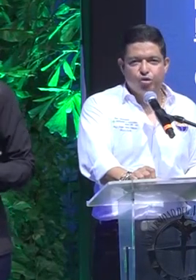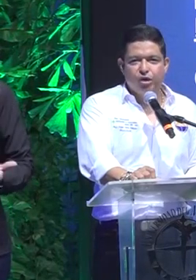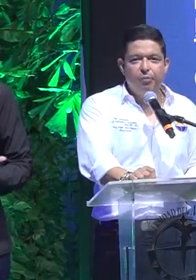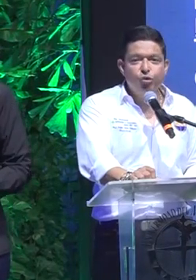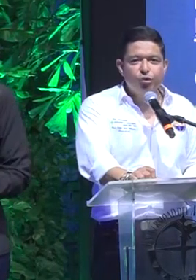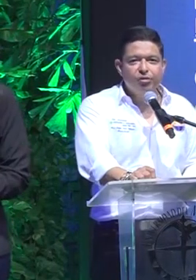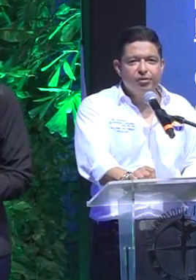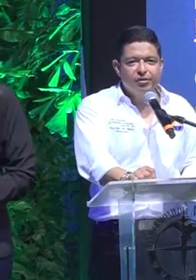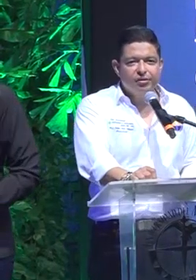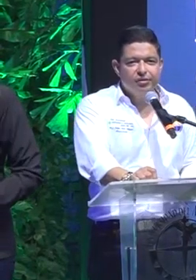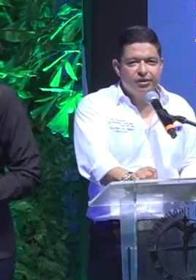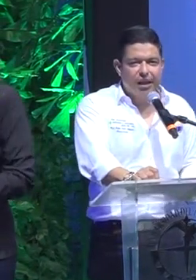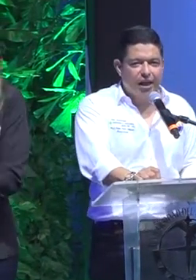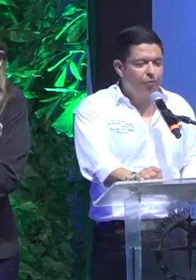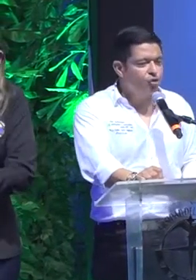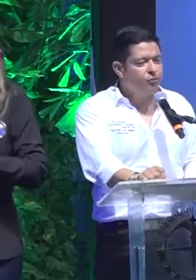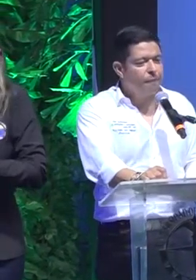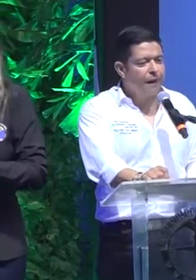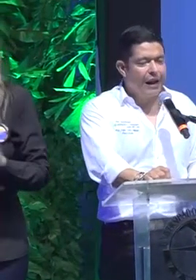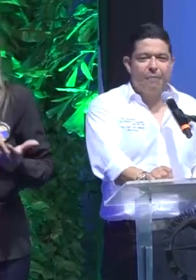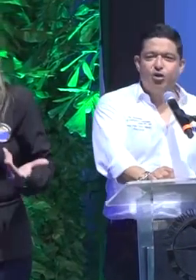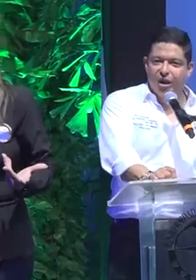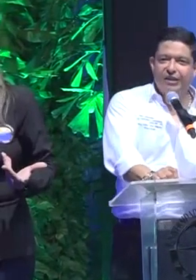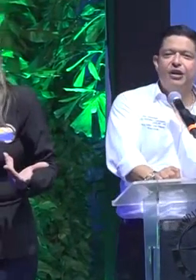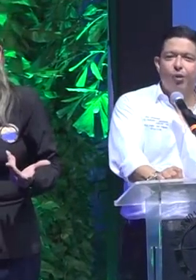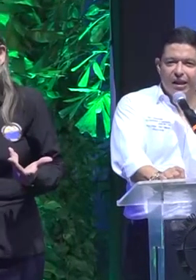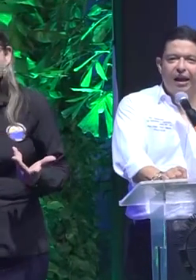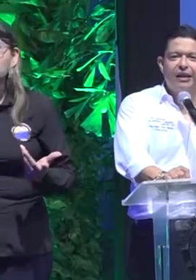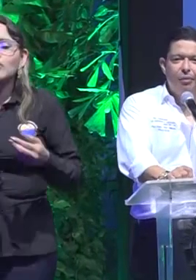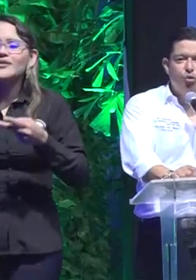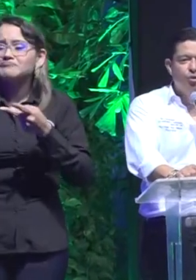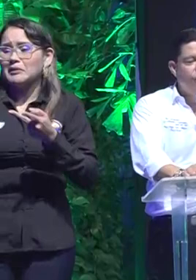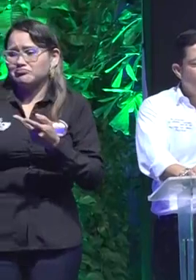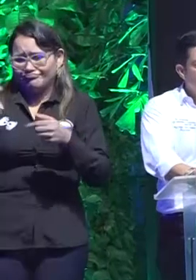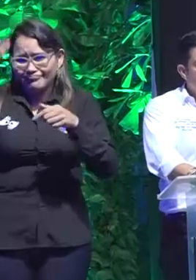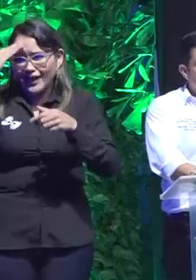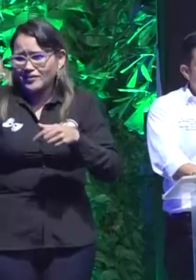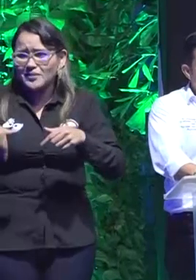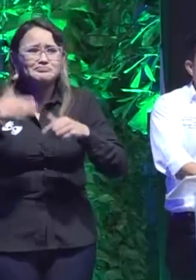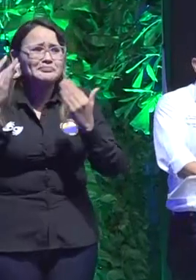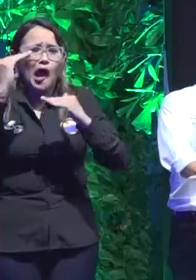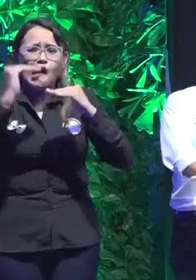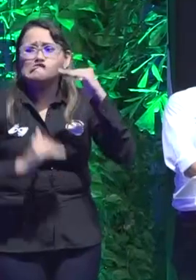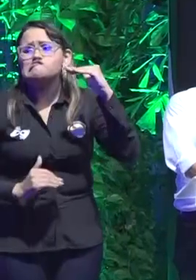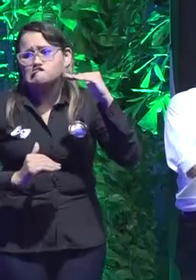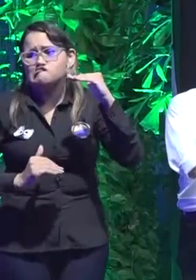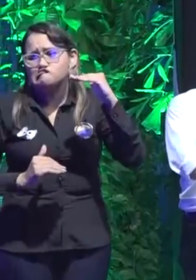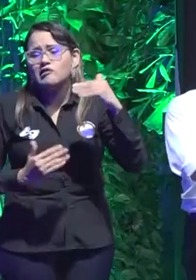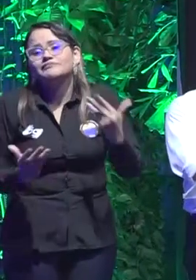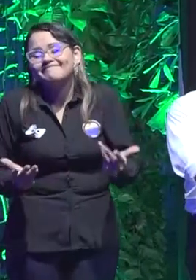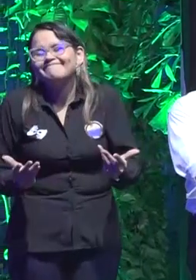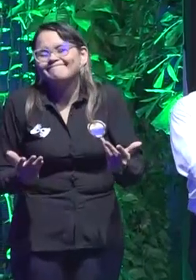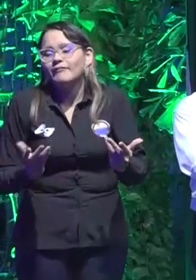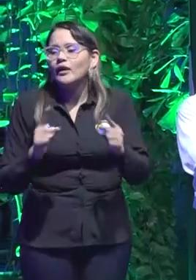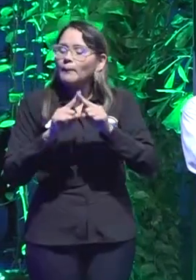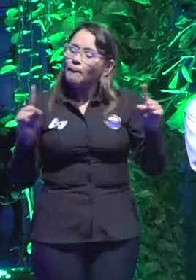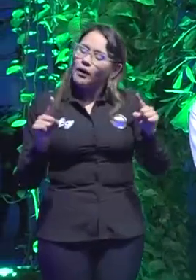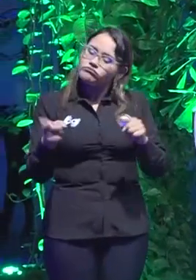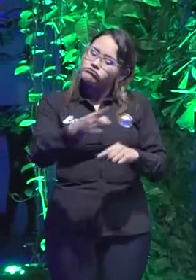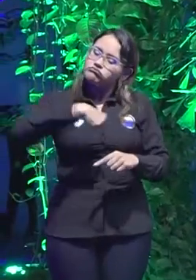mayores recursos del mundo, tenemos las mayores desigualdades del mundo y sin embargo